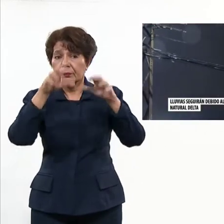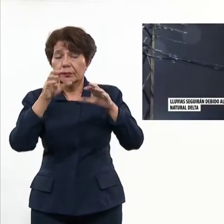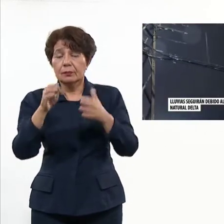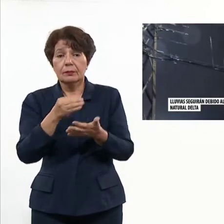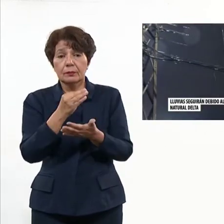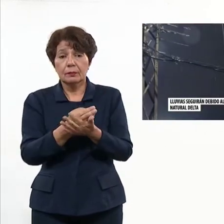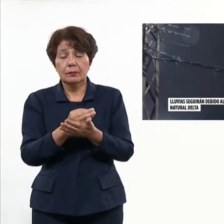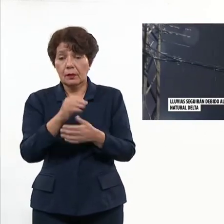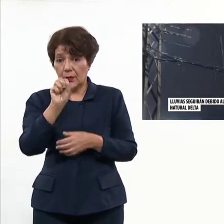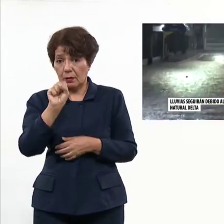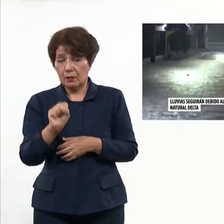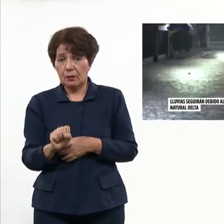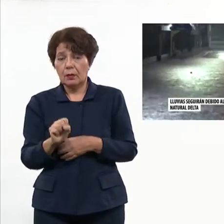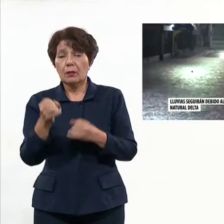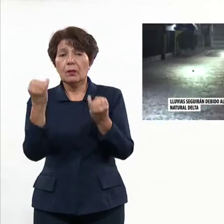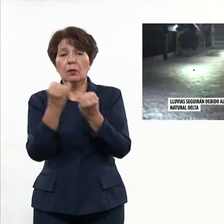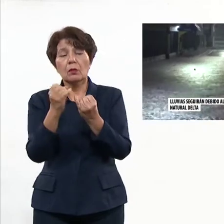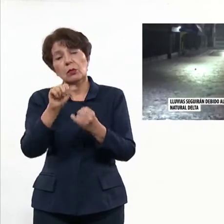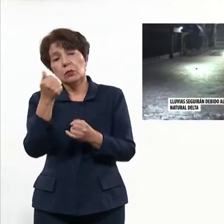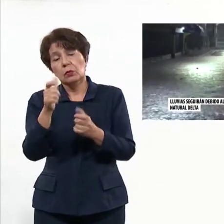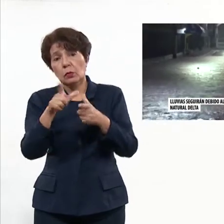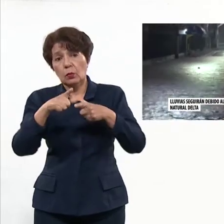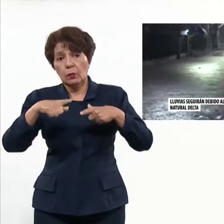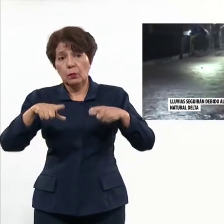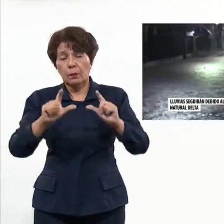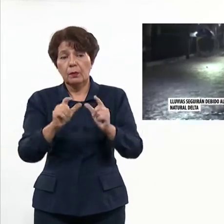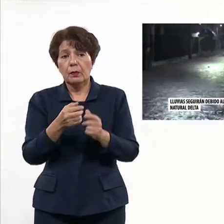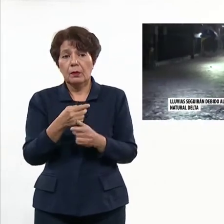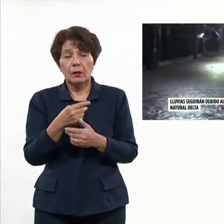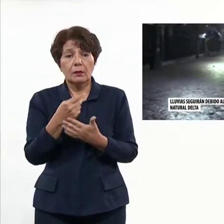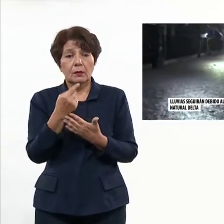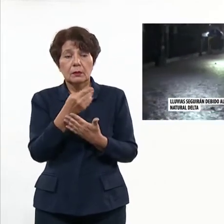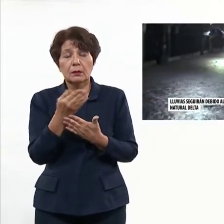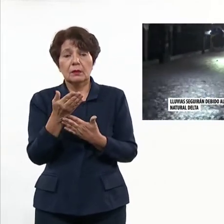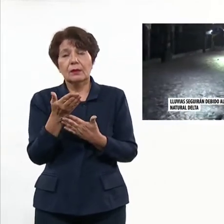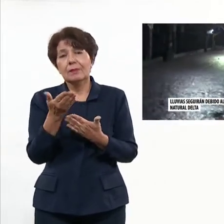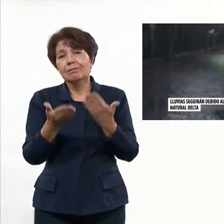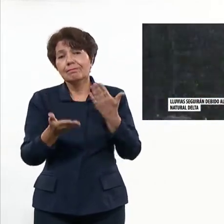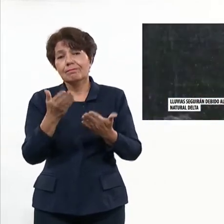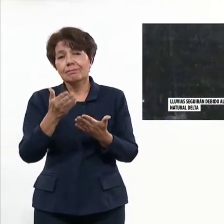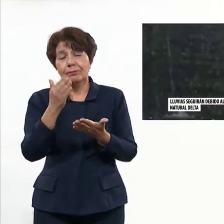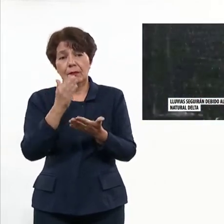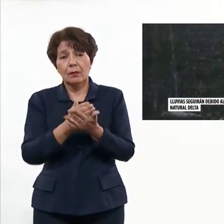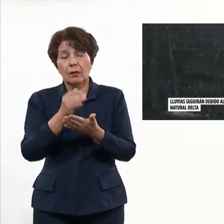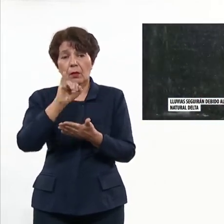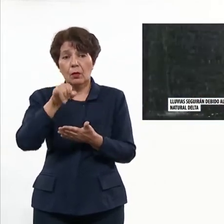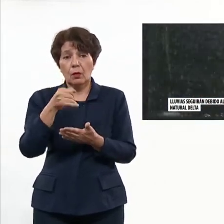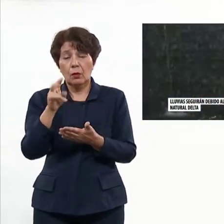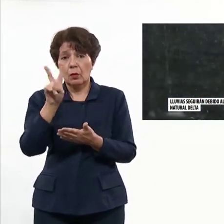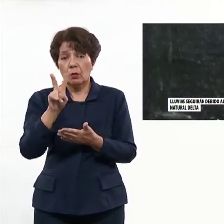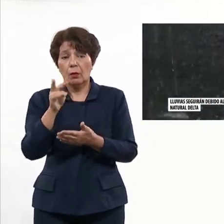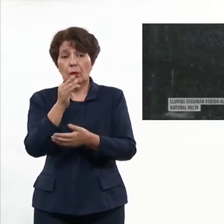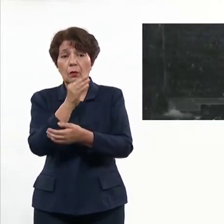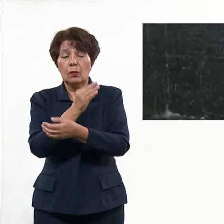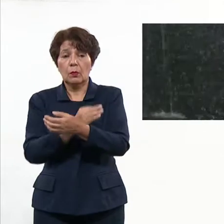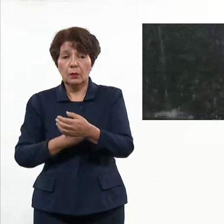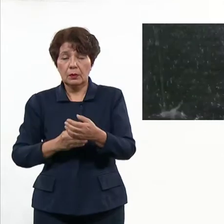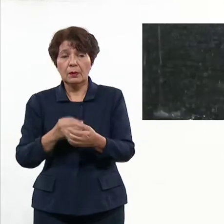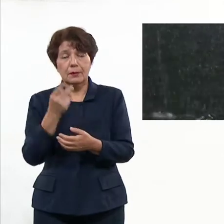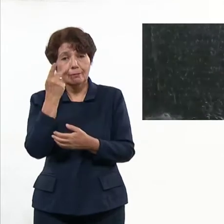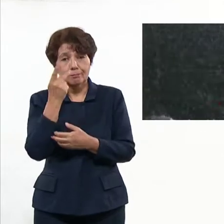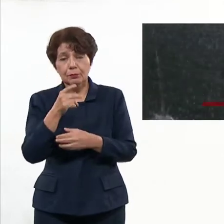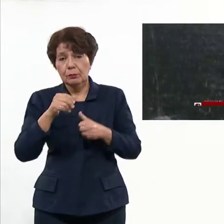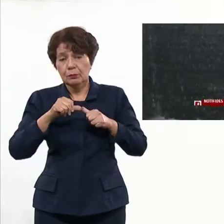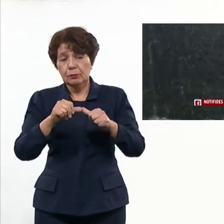centro y sur del país además de otros lugares su efecto se dejará de percibir aproximadamente entre jueves o viernes por la tarde según el jefe de